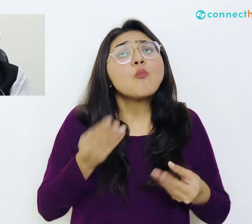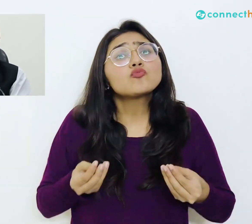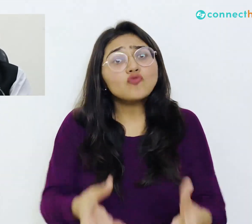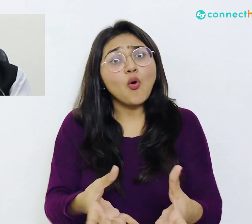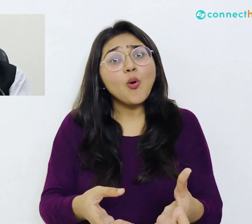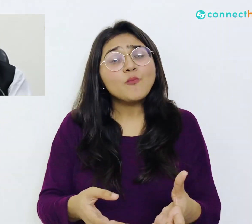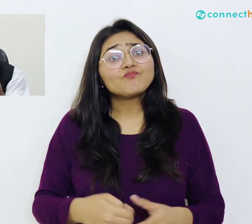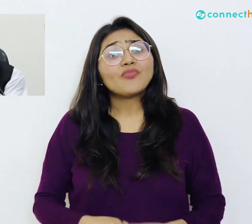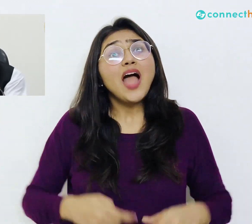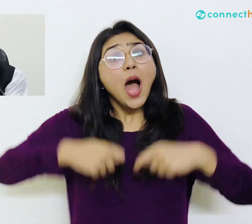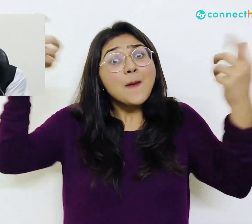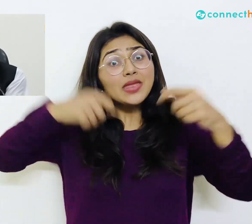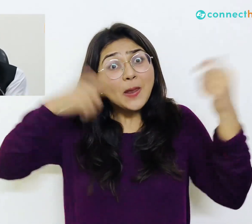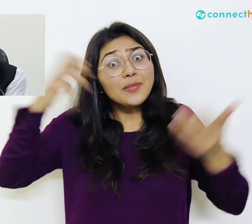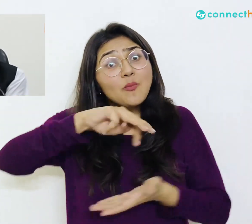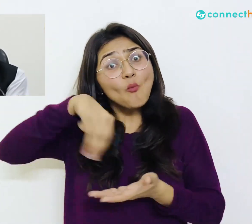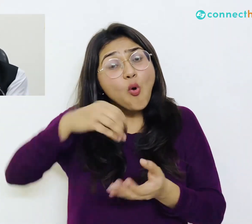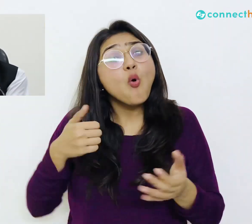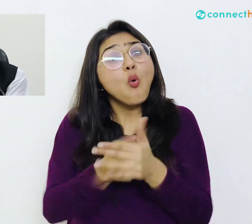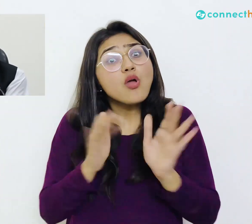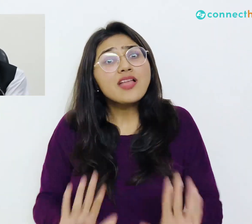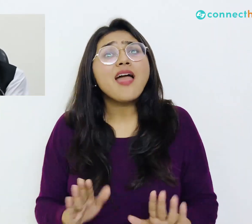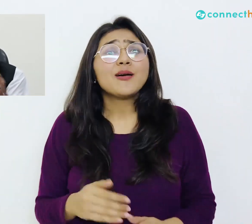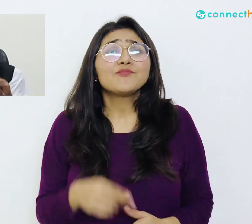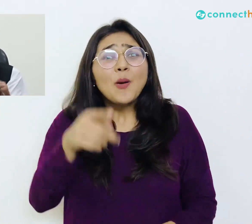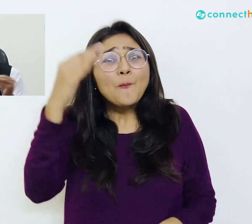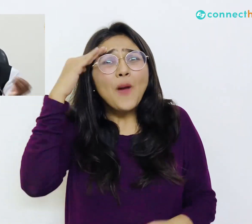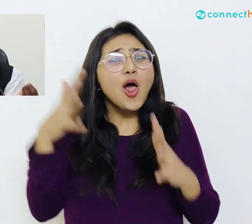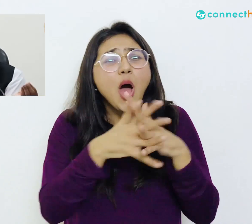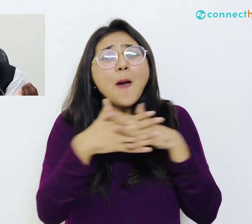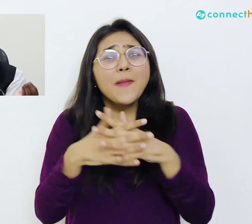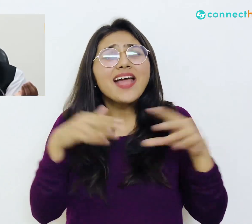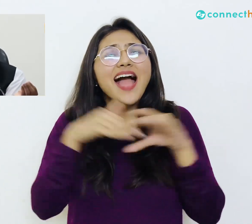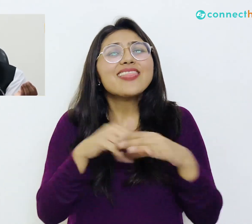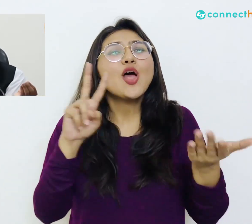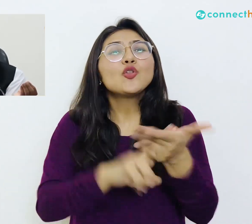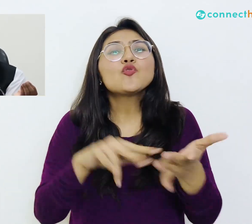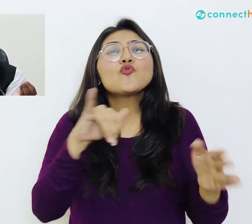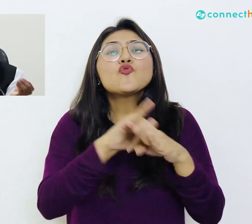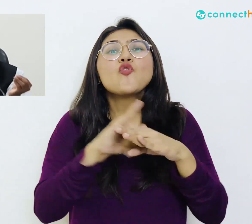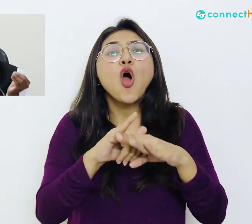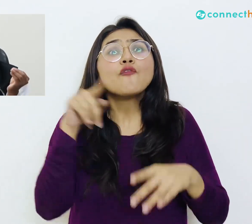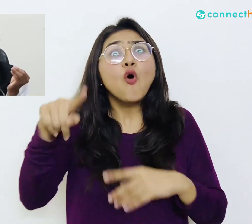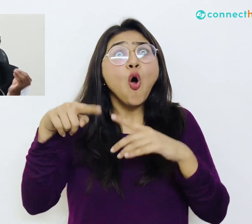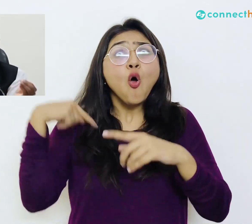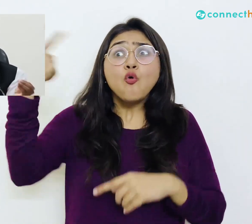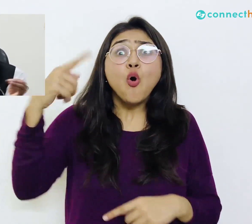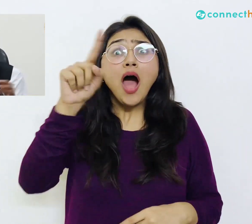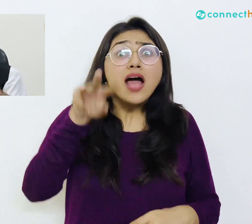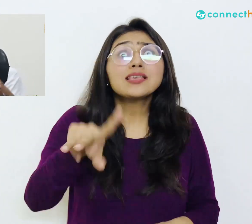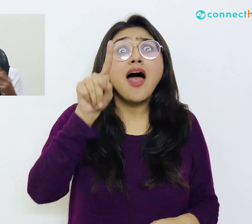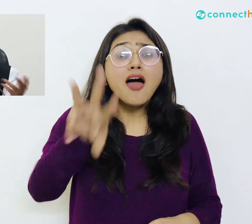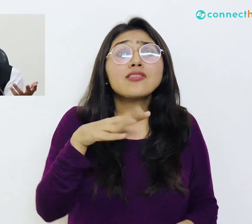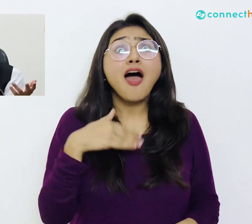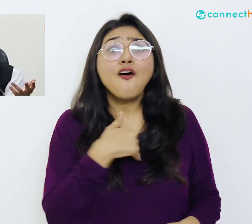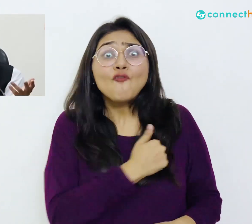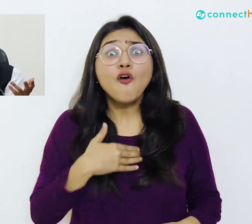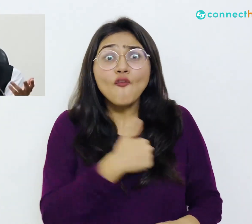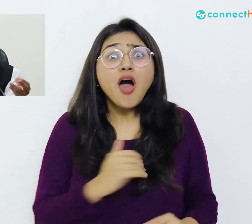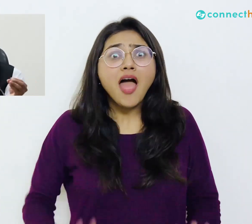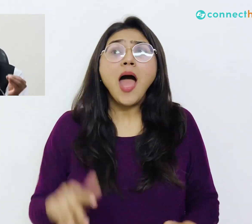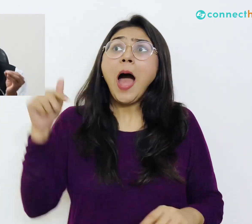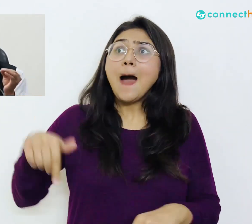احساس کیش پروگرام کے ذریعے یہ جو 81 ارب روپیہ کیش پہنچا ہے. اب جو بھی